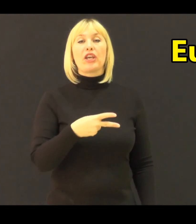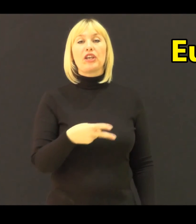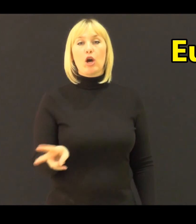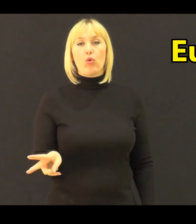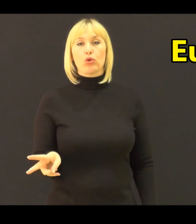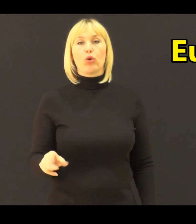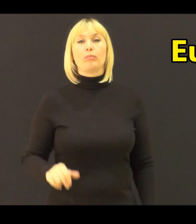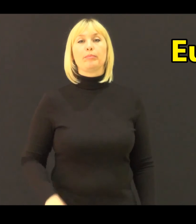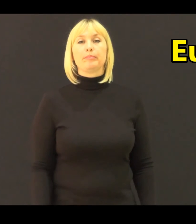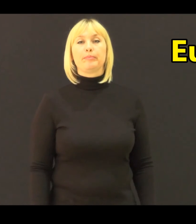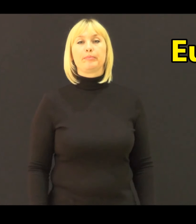Euro.